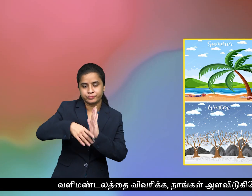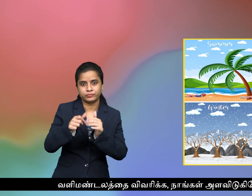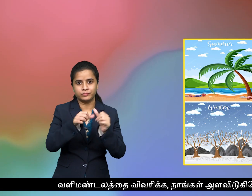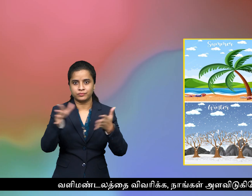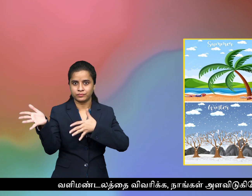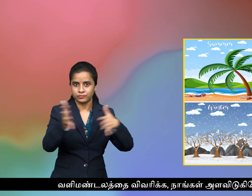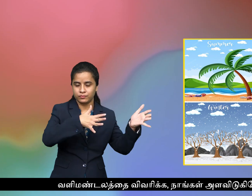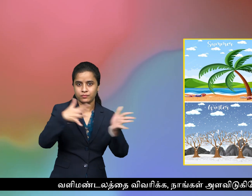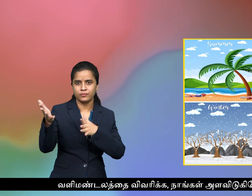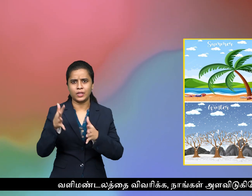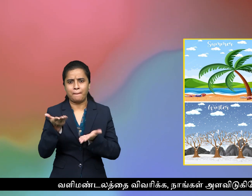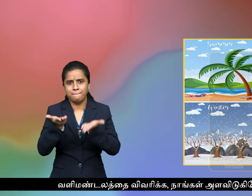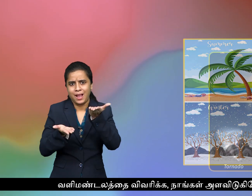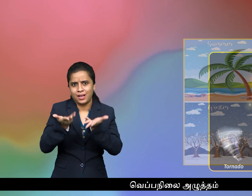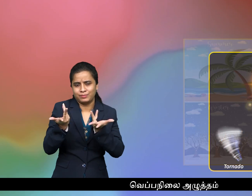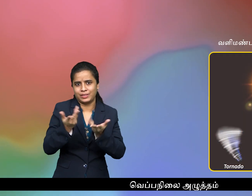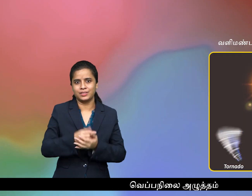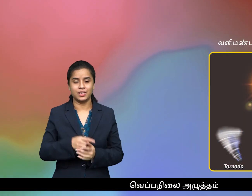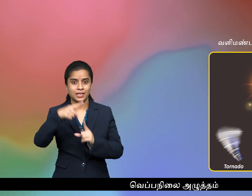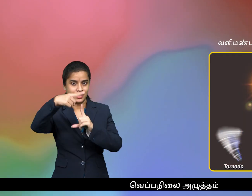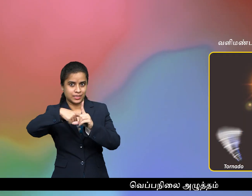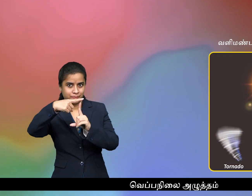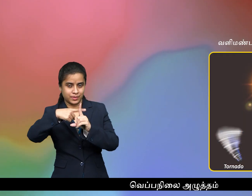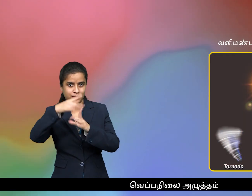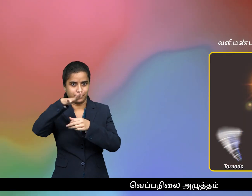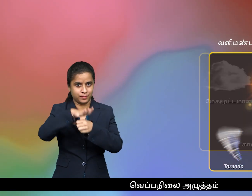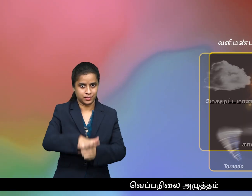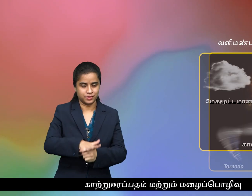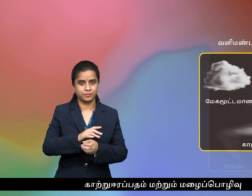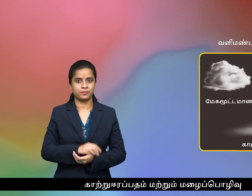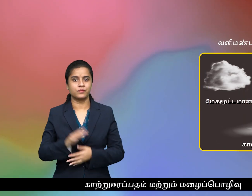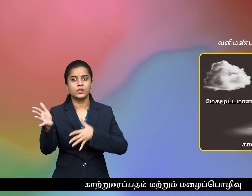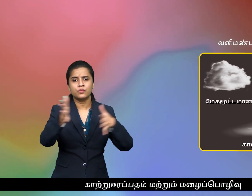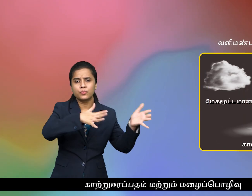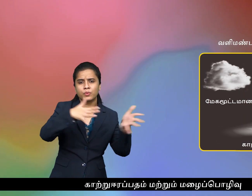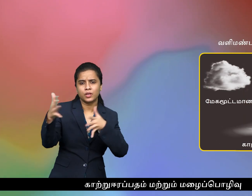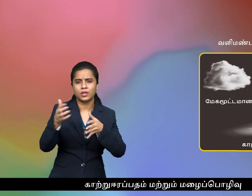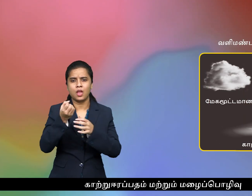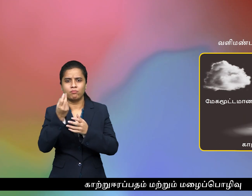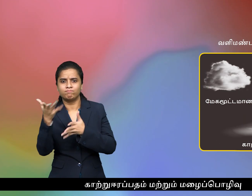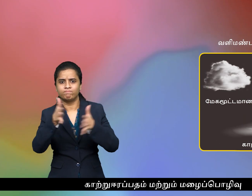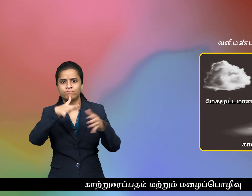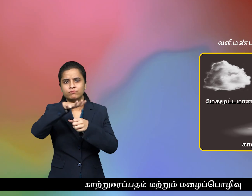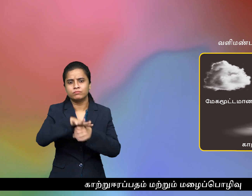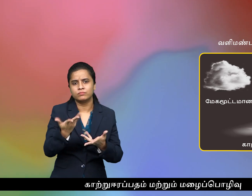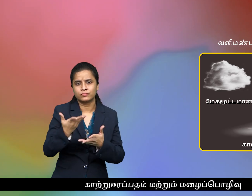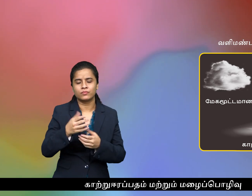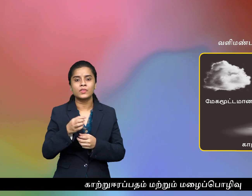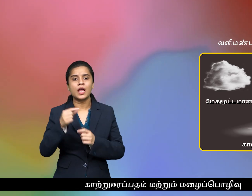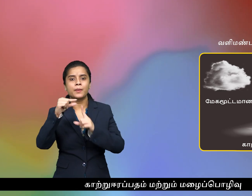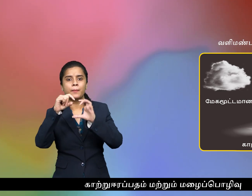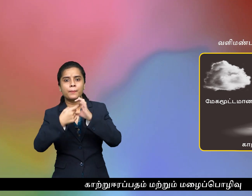வளிமண்டலத்தை விவரிக்க நாங்கள் அளவிடுகிறோம். வெப்பநிலை, அழுத்தம், காற்று, ஈரப்பதம் மற்றும்